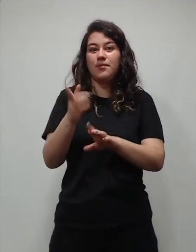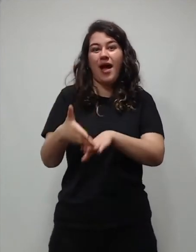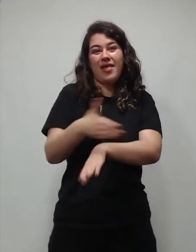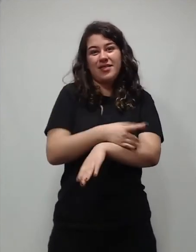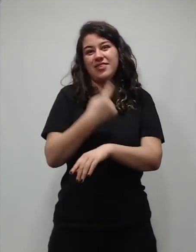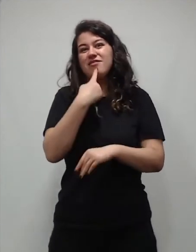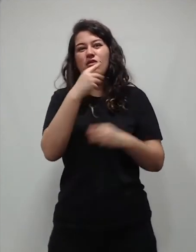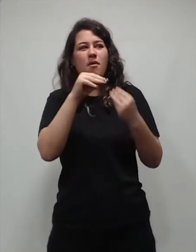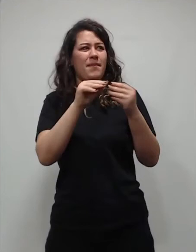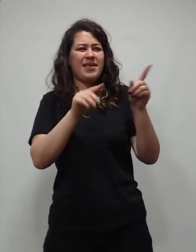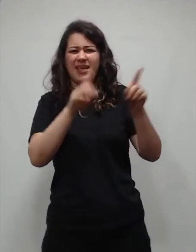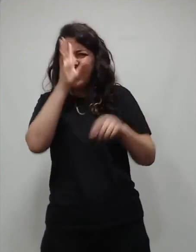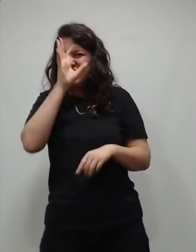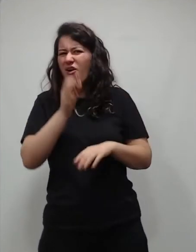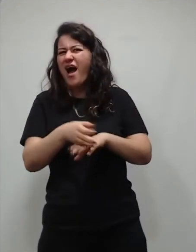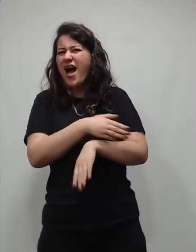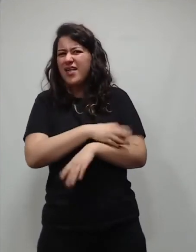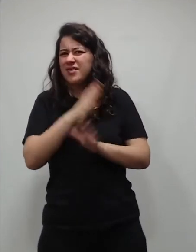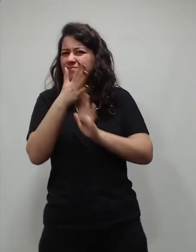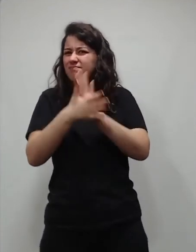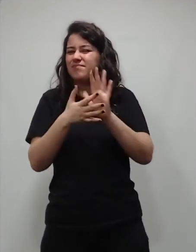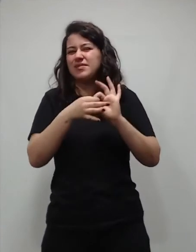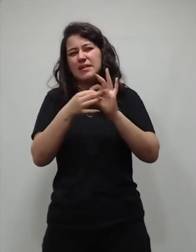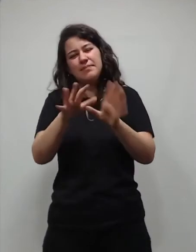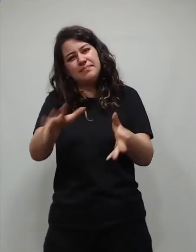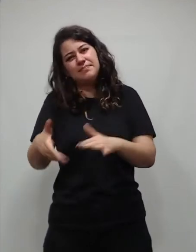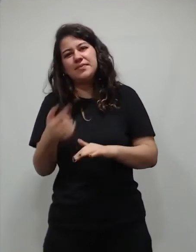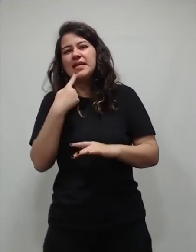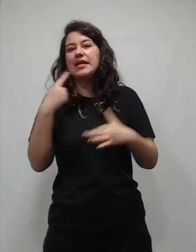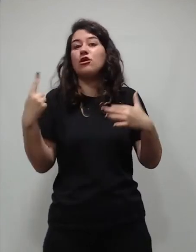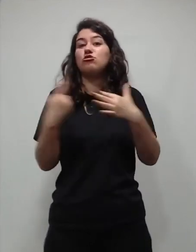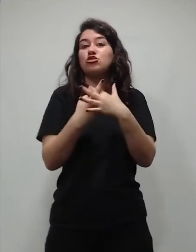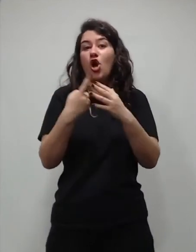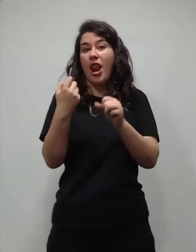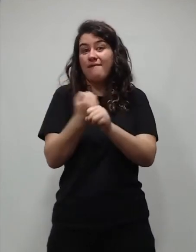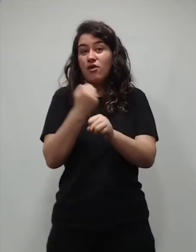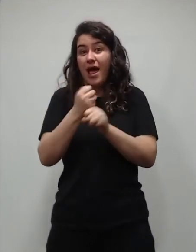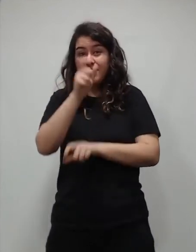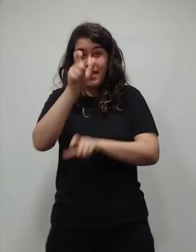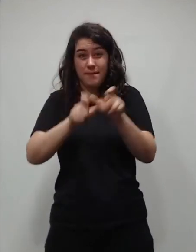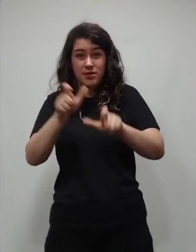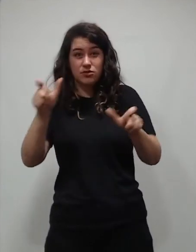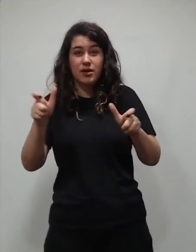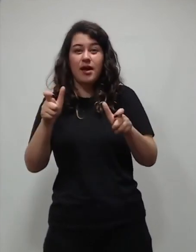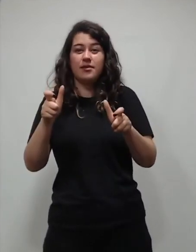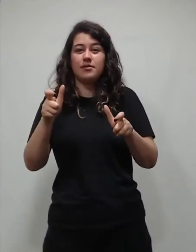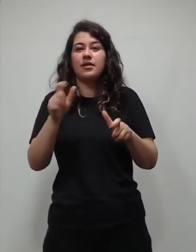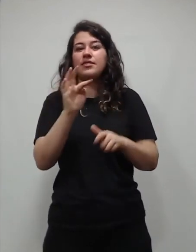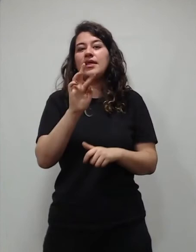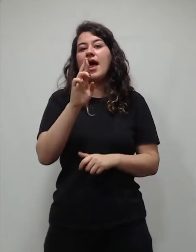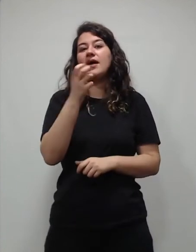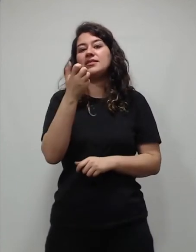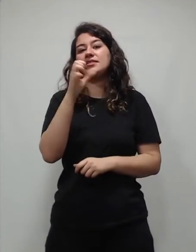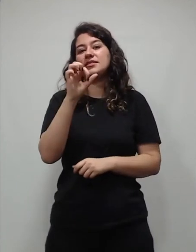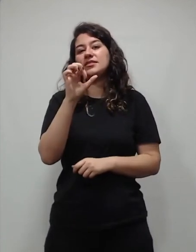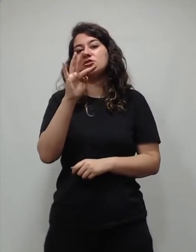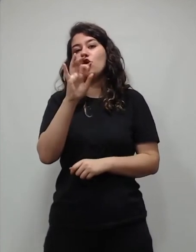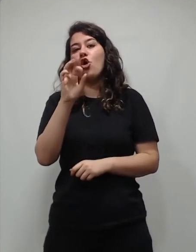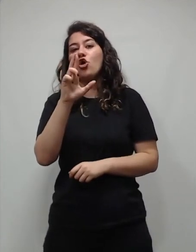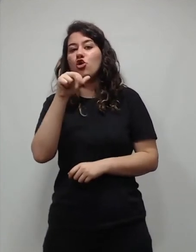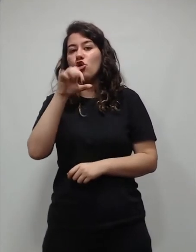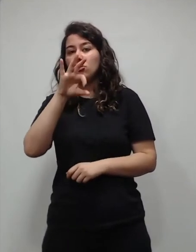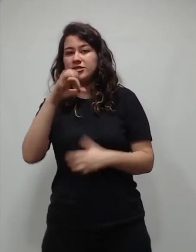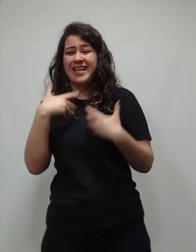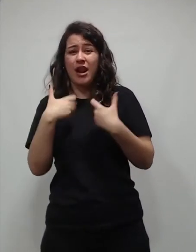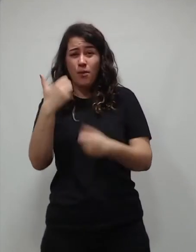la compañera y creo que lo hablaban antes, la inclusión laboral para las personas con trastornos de salud mental es